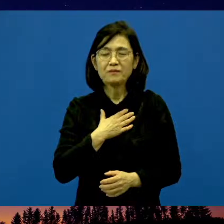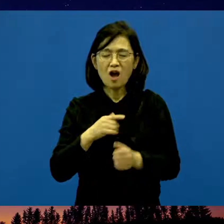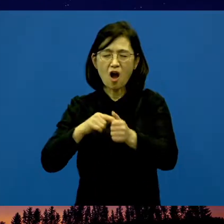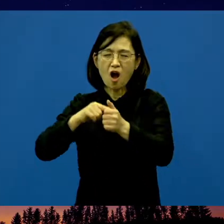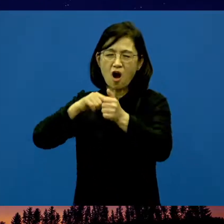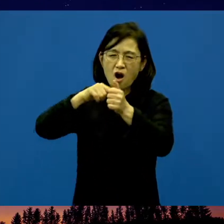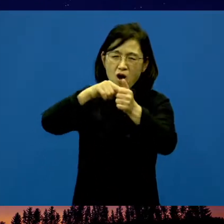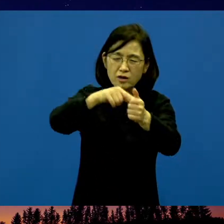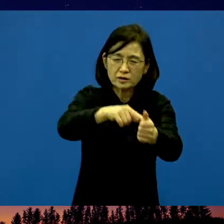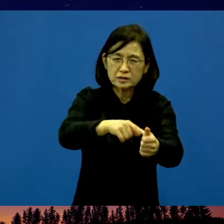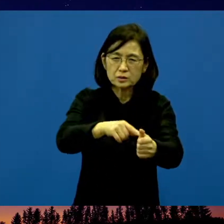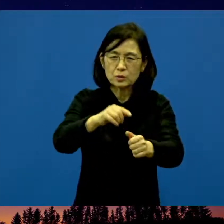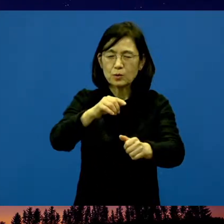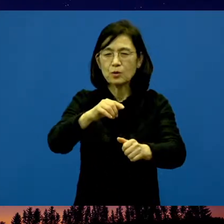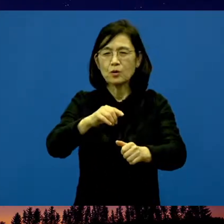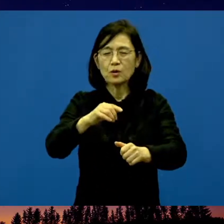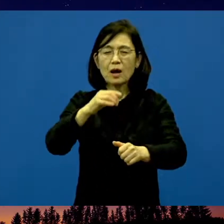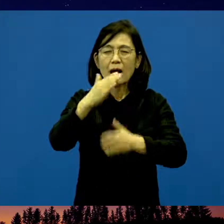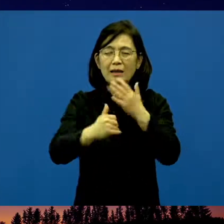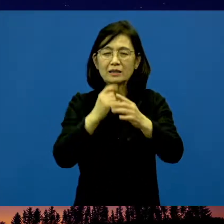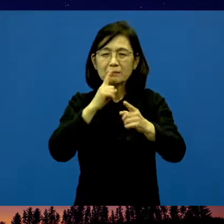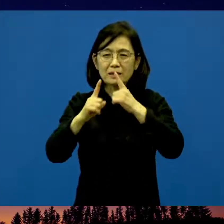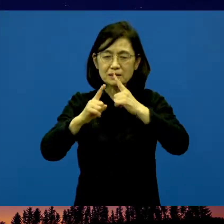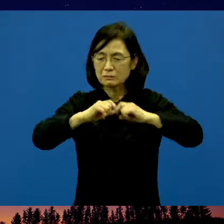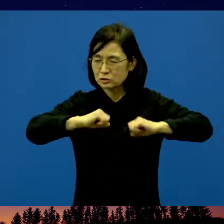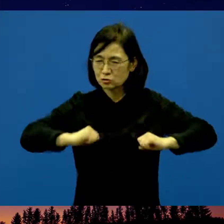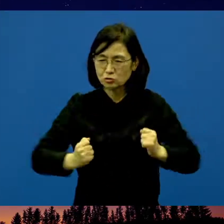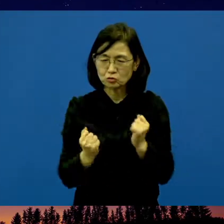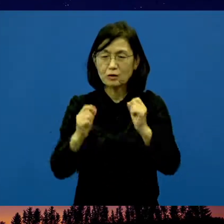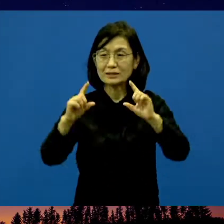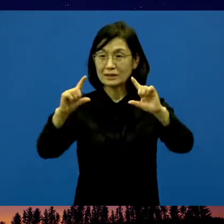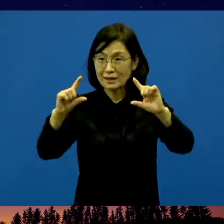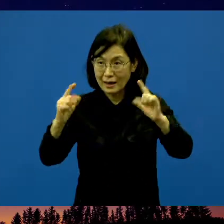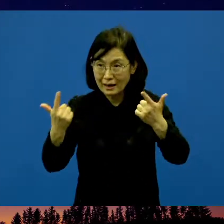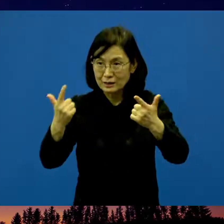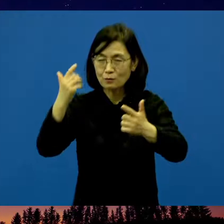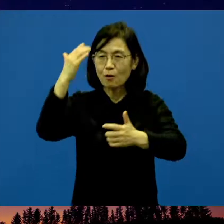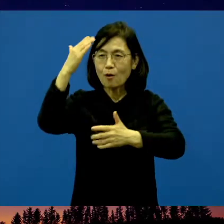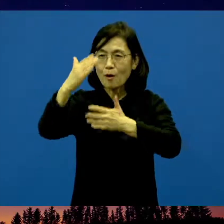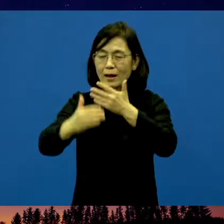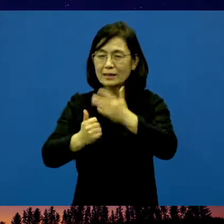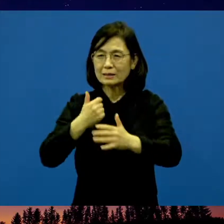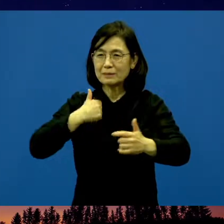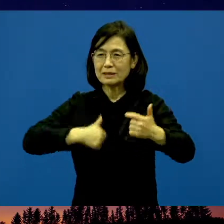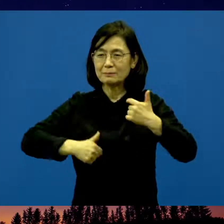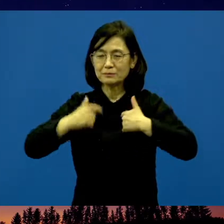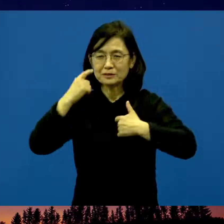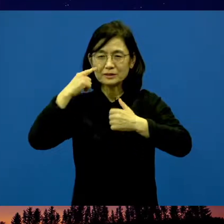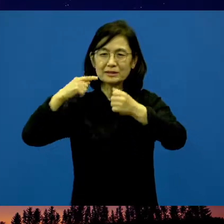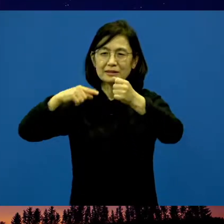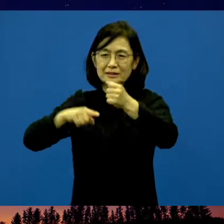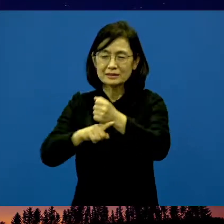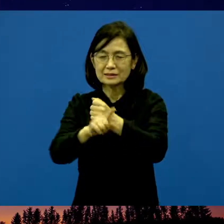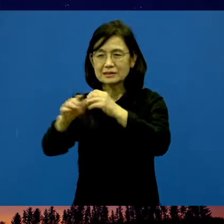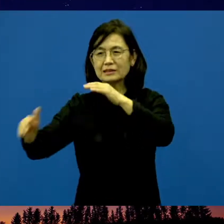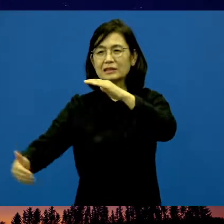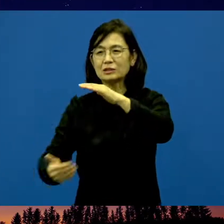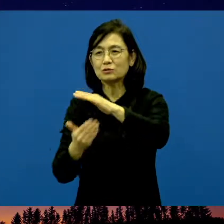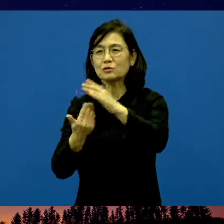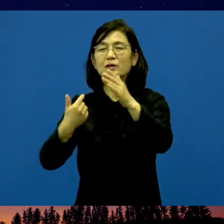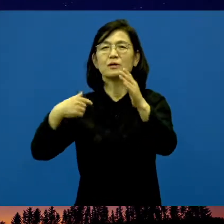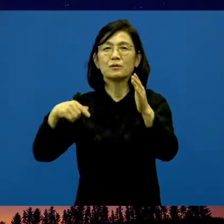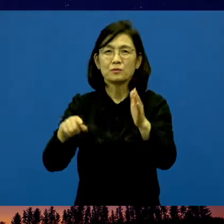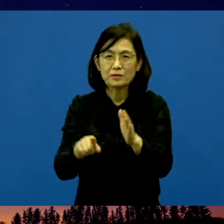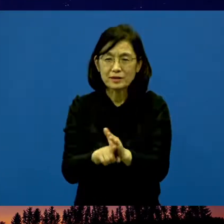억지로 행하게 하시는 게 아니라는 것. 기쁘신 뜻을 위하여 우리 안에 그 소원은 우리 안에 그것을